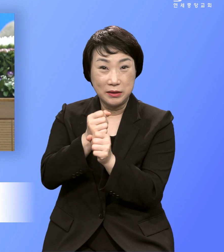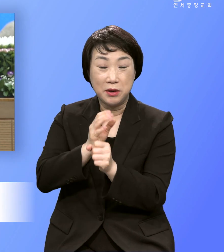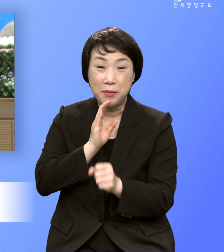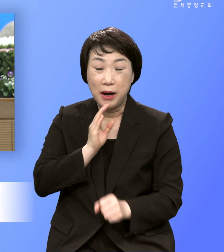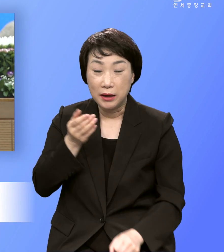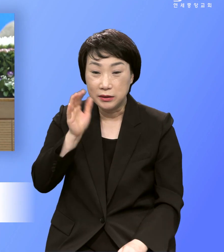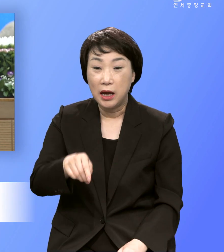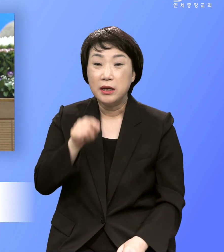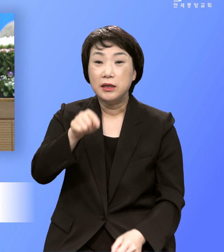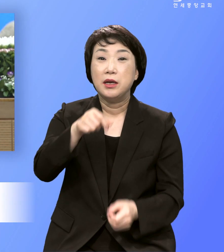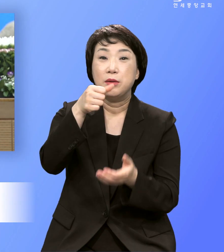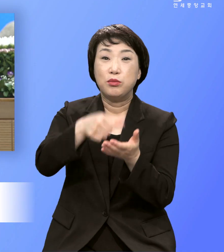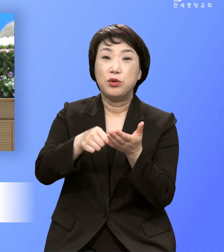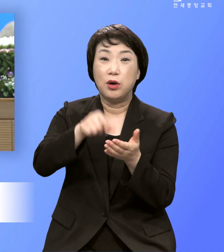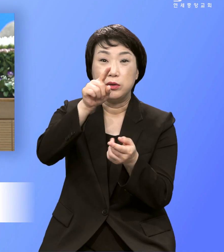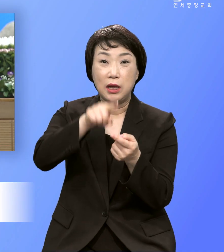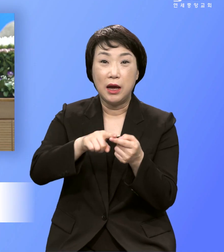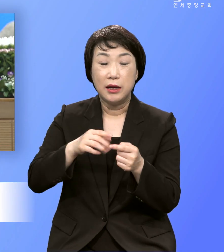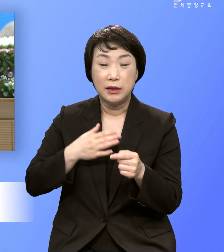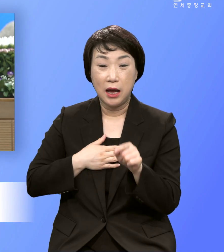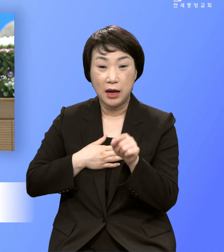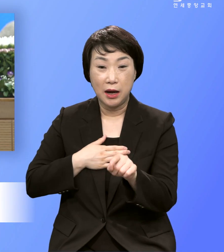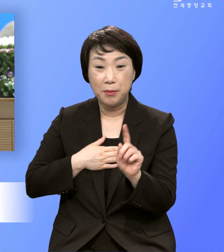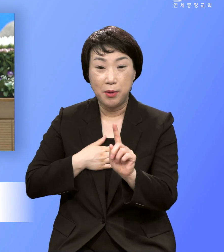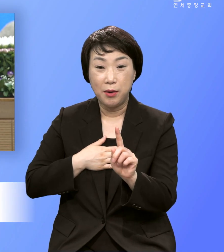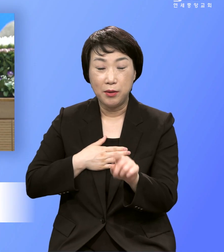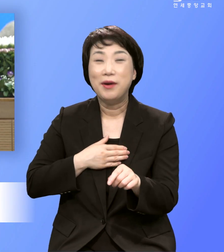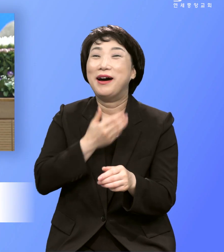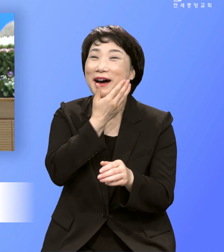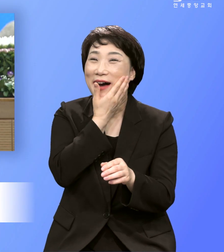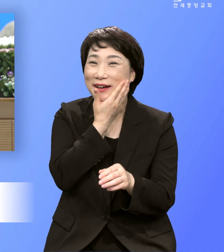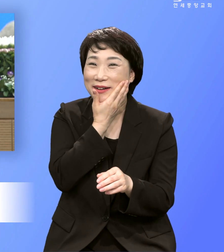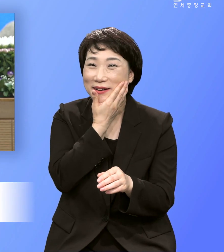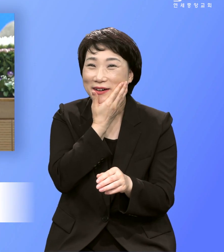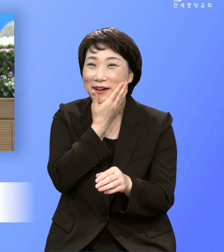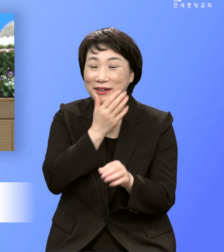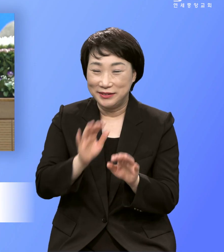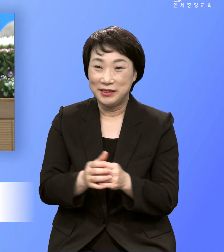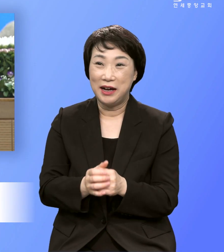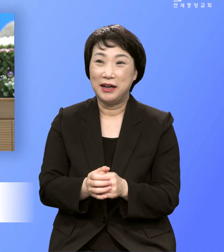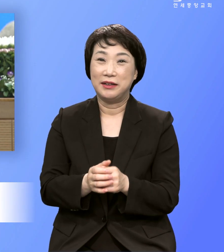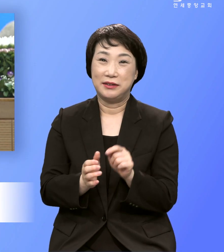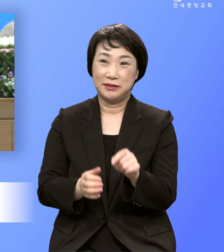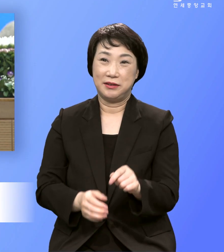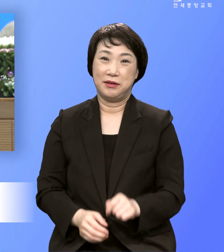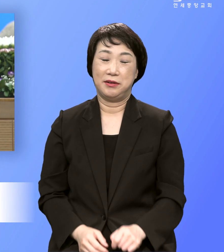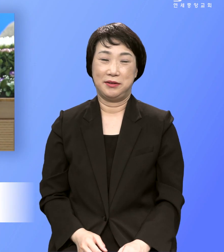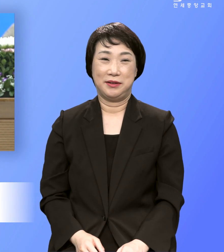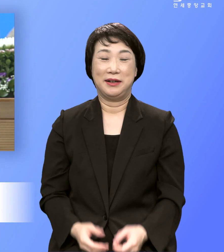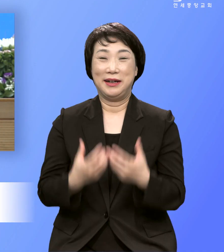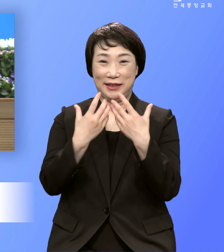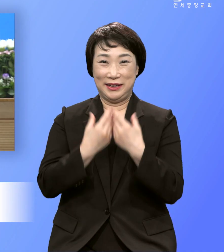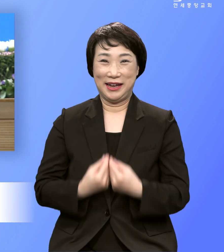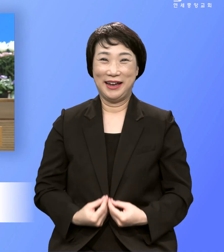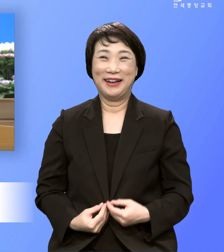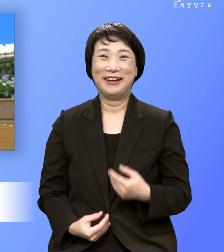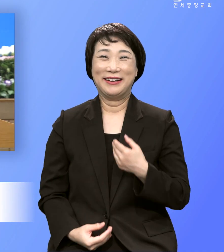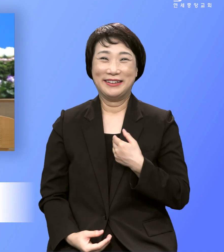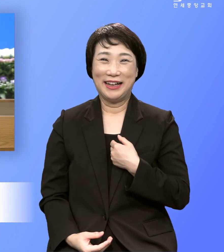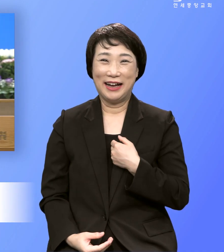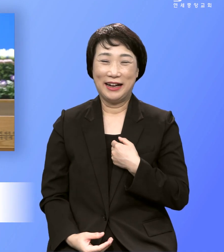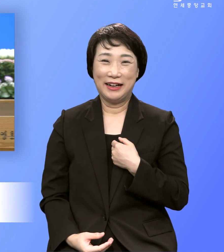근데 그 물건에 대해서 굉장히 잘 아껴요. 예. 제게